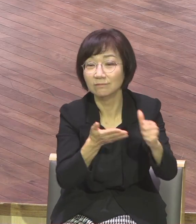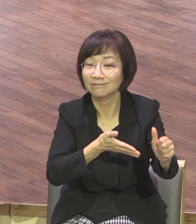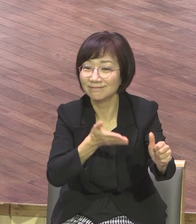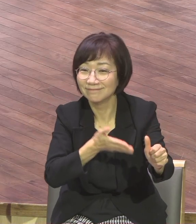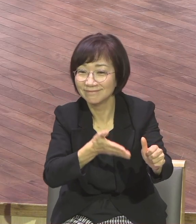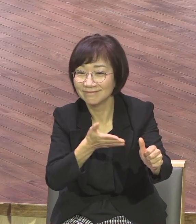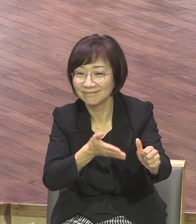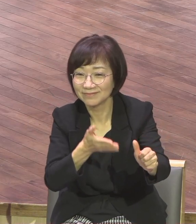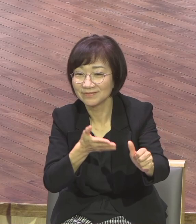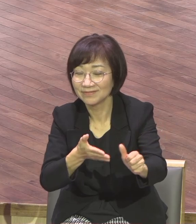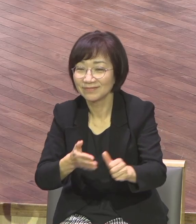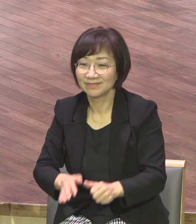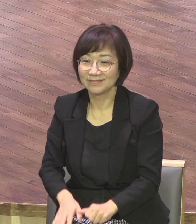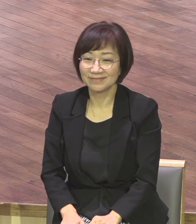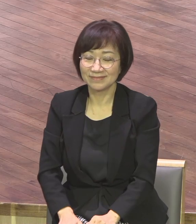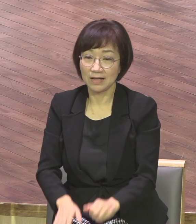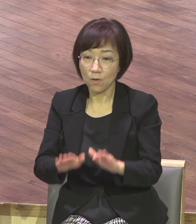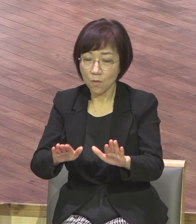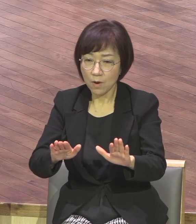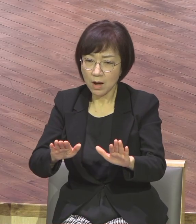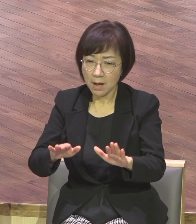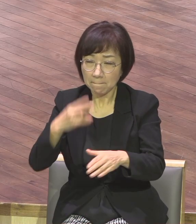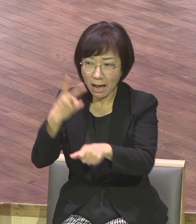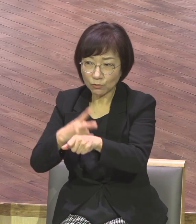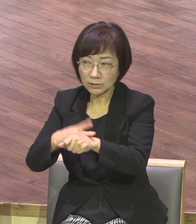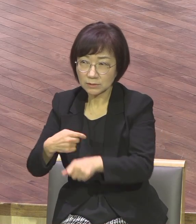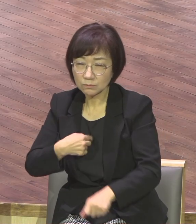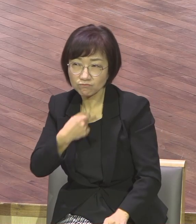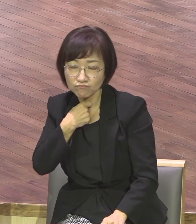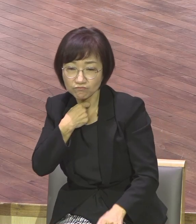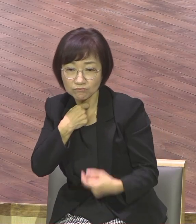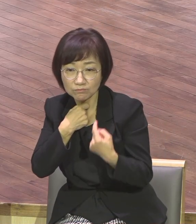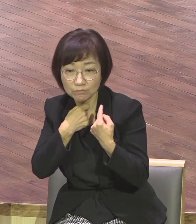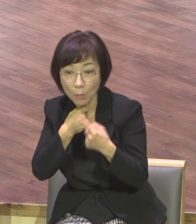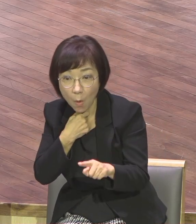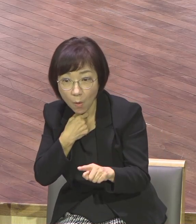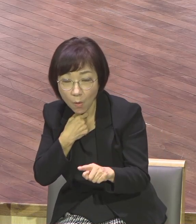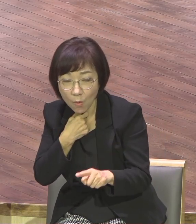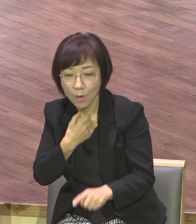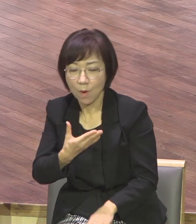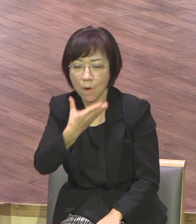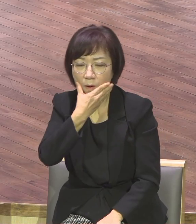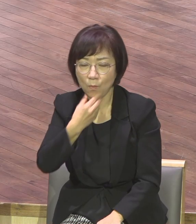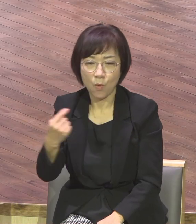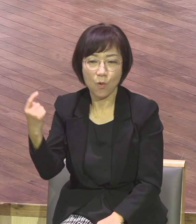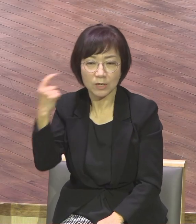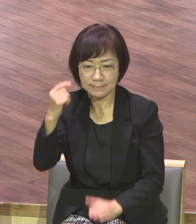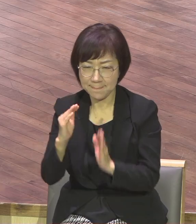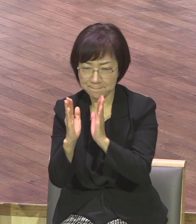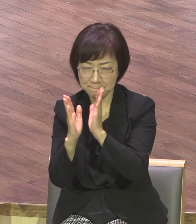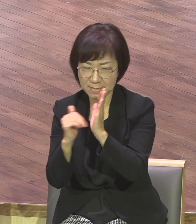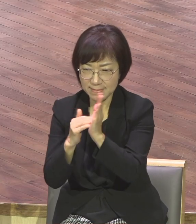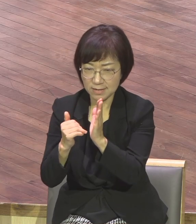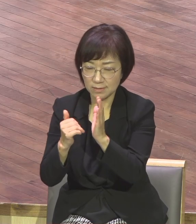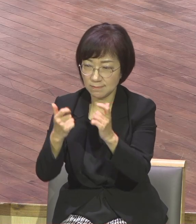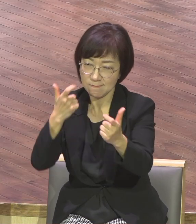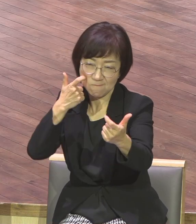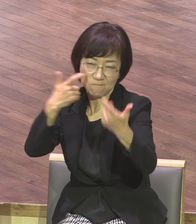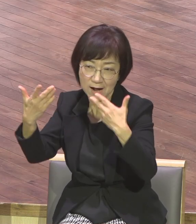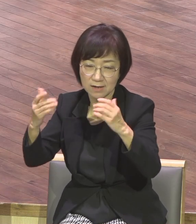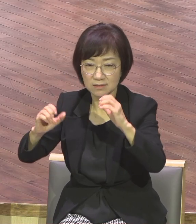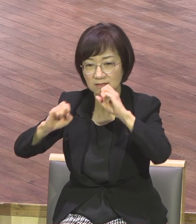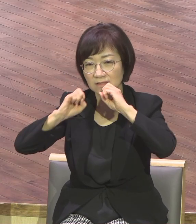이 사도 바울의 이 궁극적 기도 제목은 바로 복음의 비밀을 담대히 알리게 하는 데